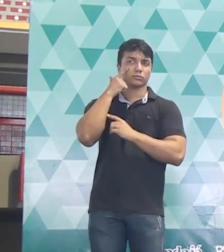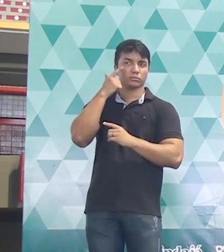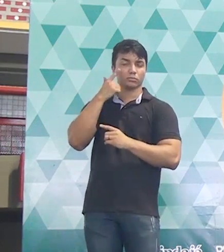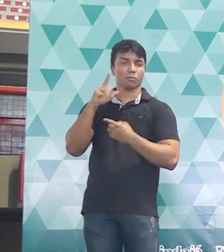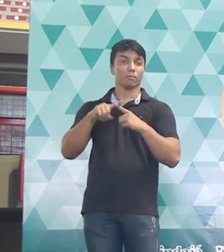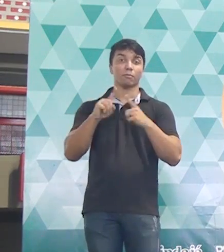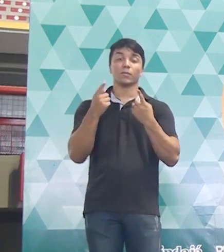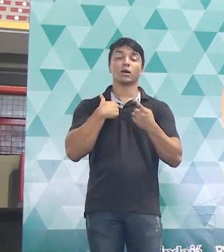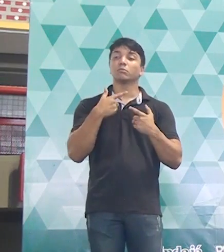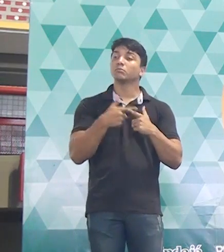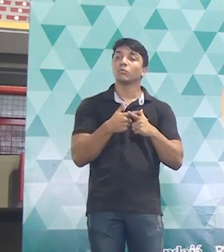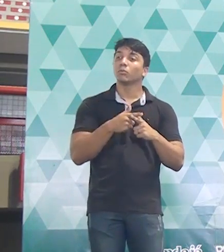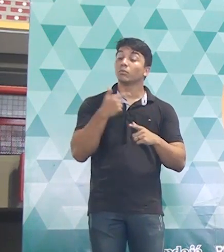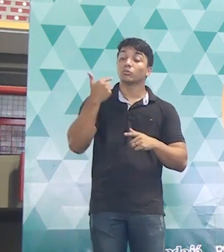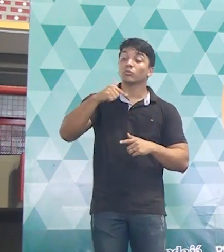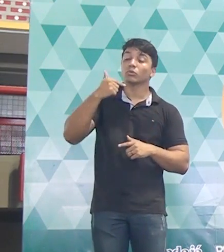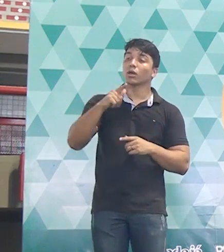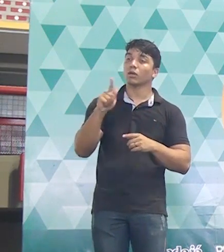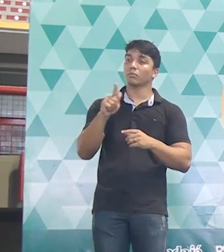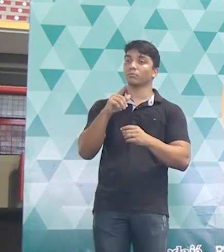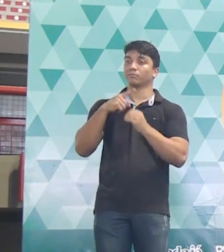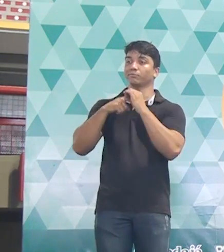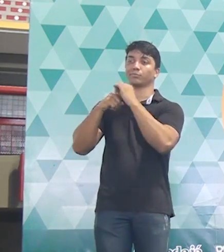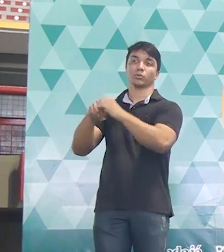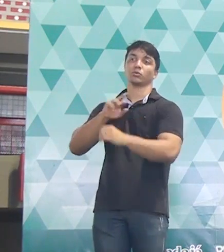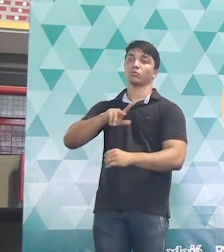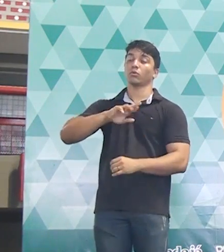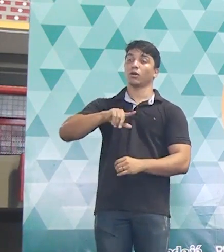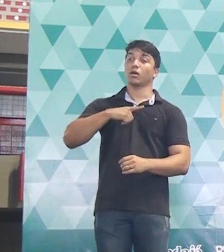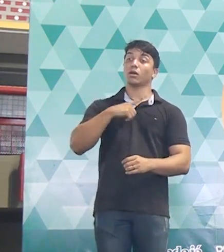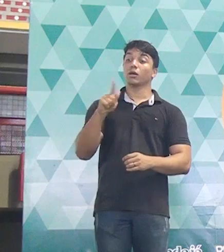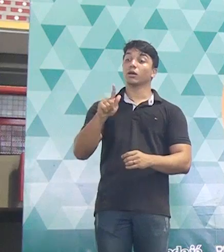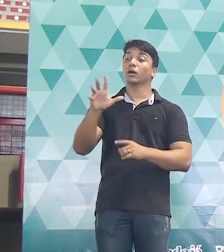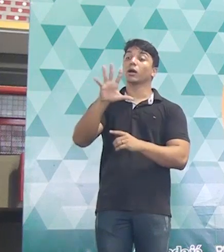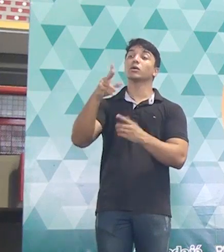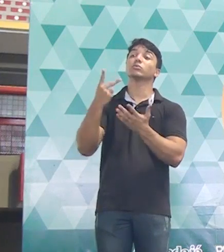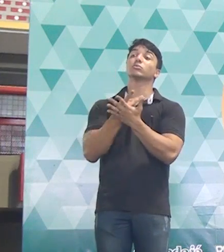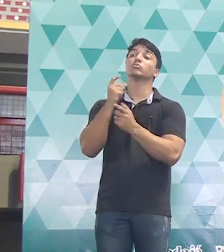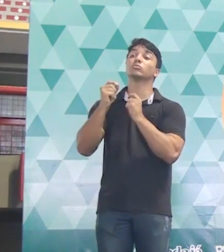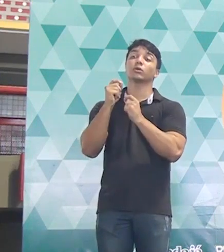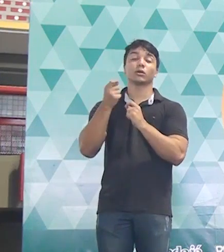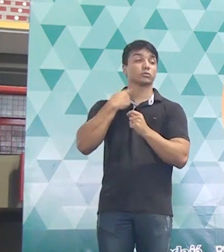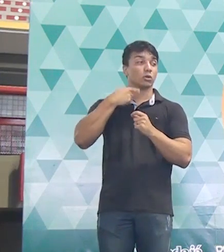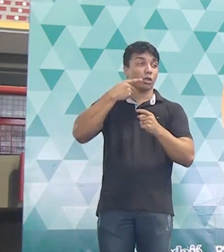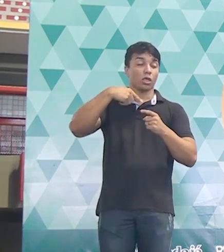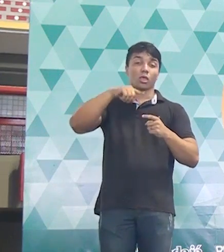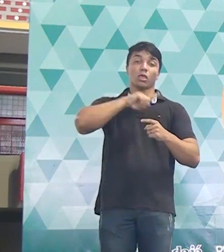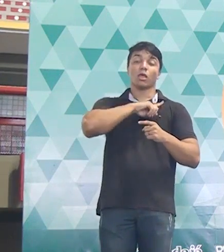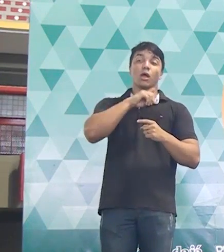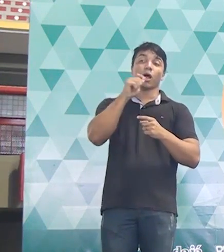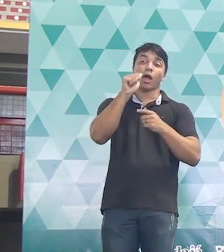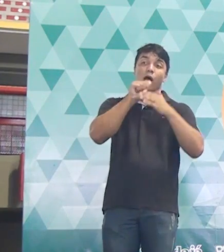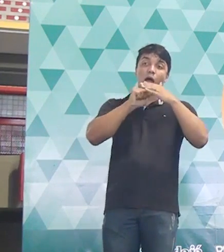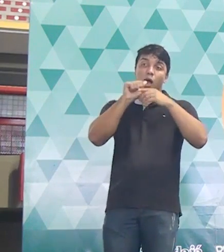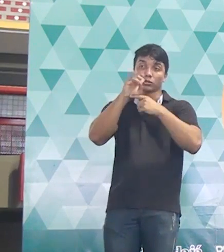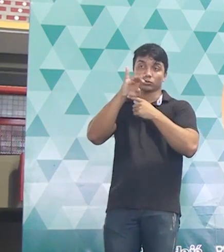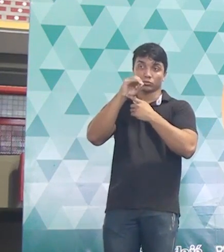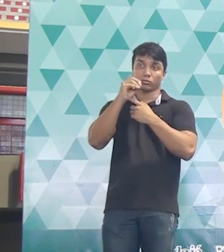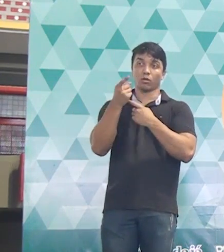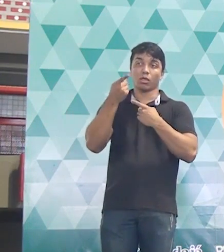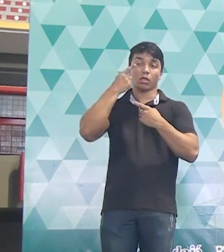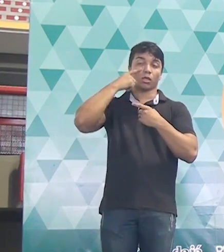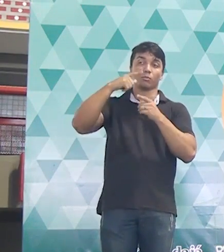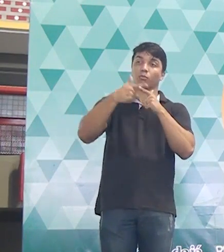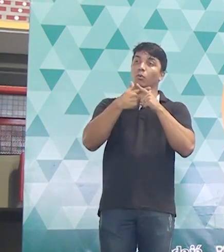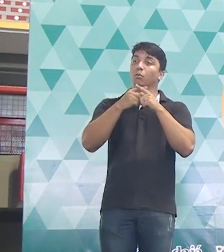O pessoal não neutraliza, porque, como eu lhe falei, o que o gás lacrimogênio vai gerar na pessoa é acidez, que vai irritar os